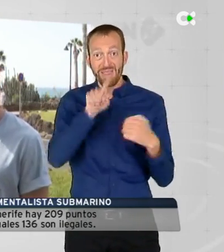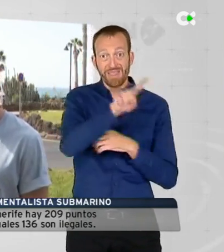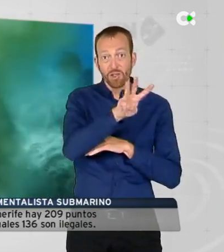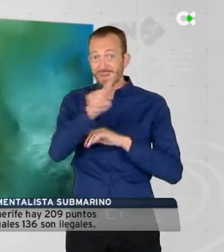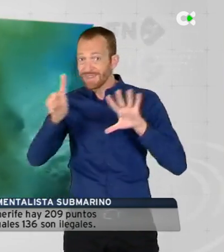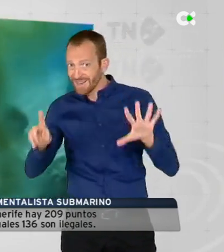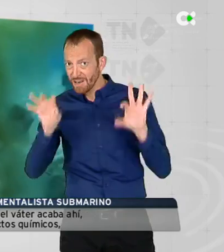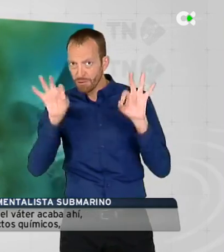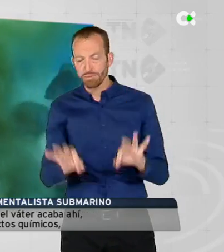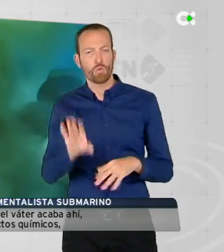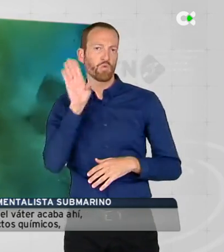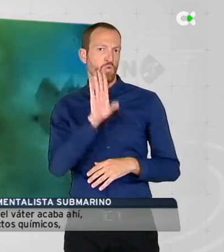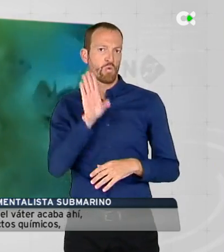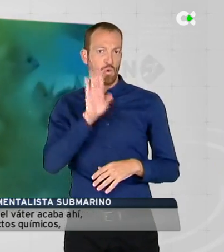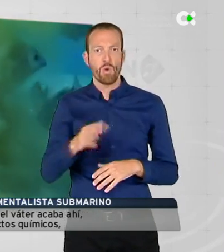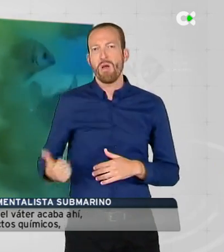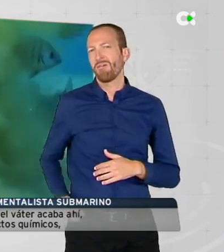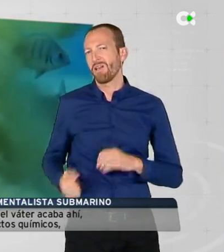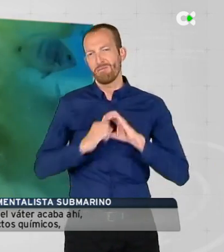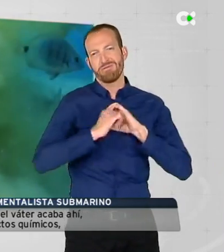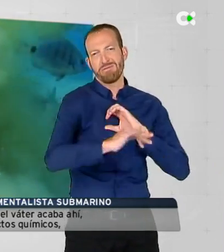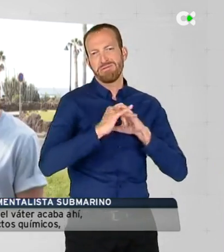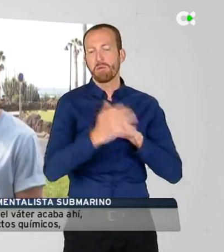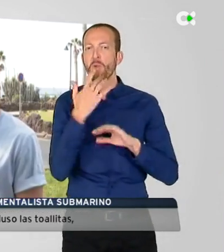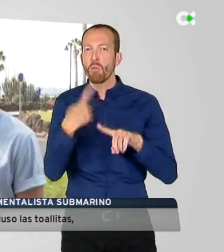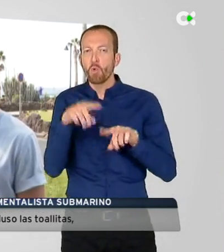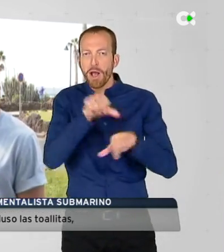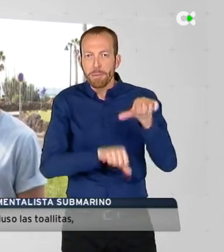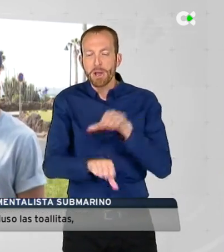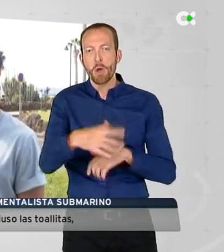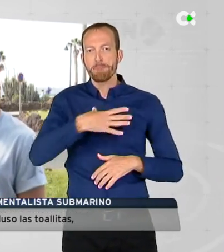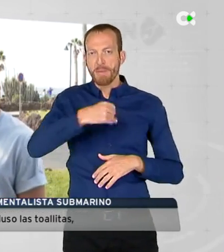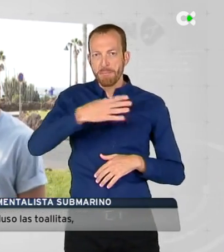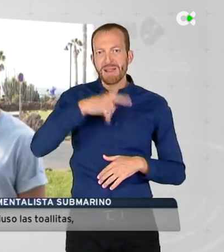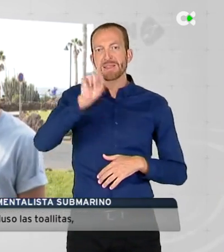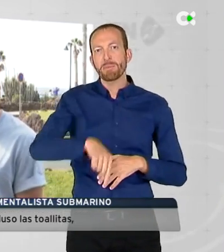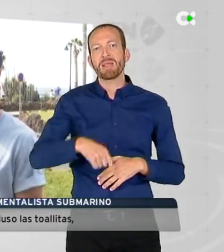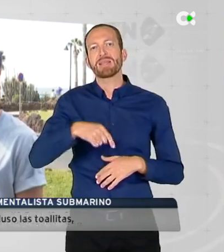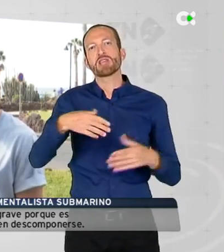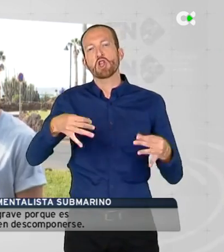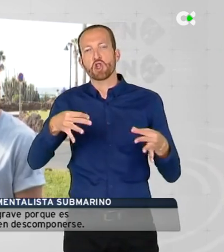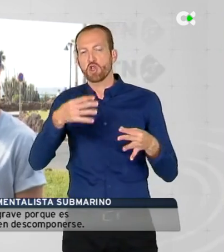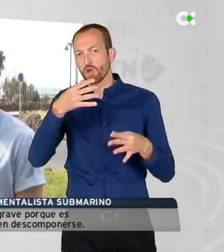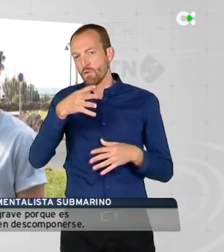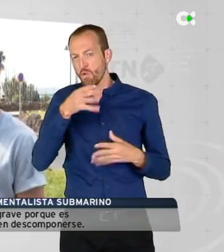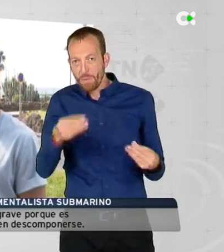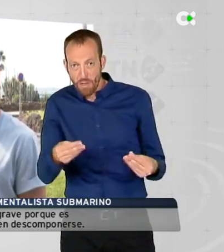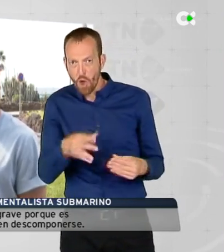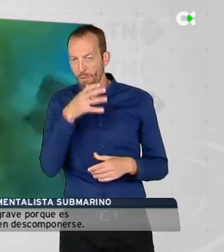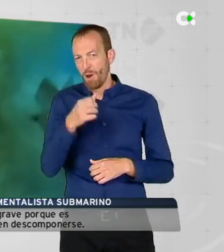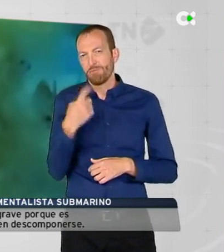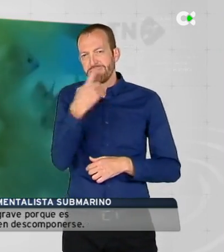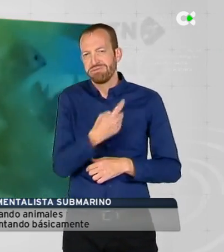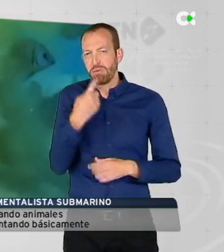son ilegales. Todo lo que sale del váter acaba ahí, tanto los productos químicos, los papeles, incluso las toallitas, que es lo más grave porque es lo que más tardan en